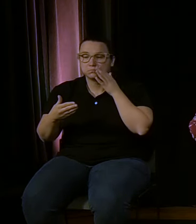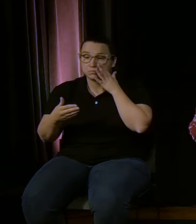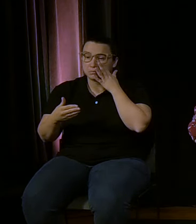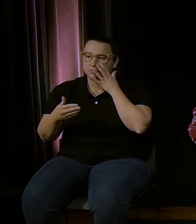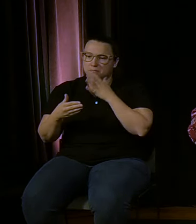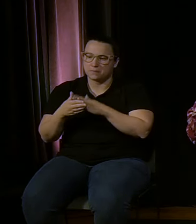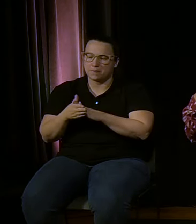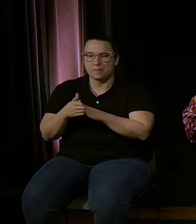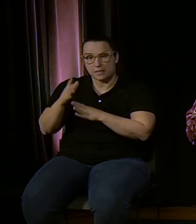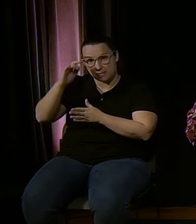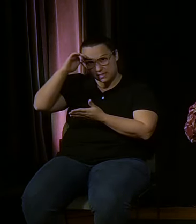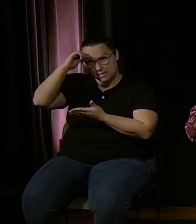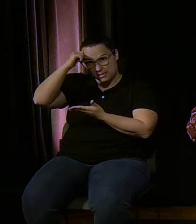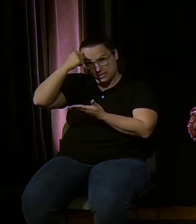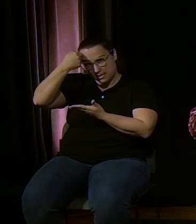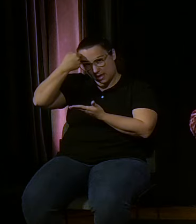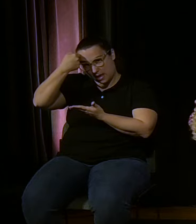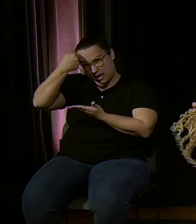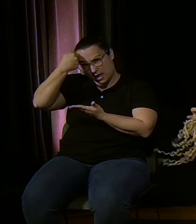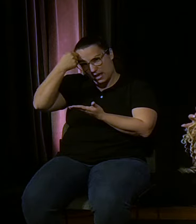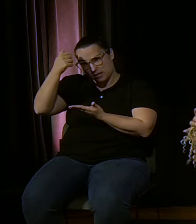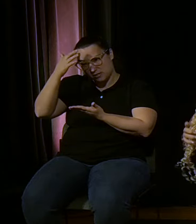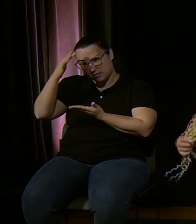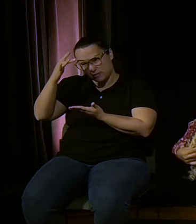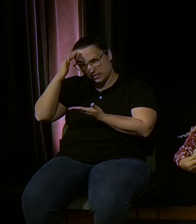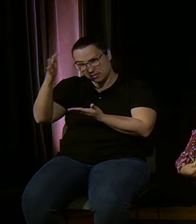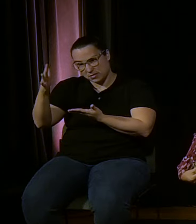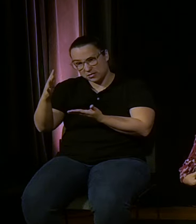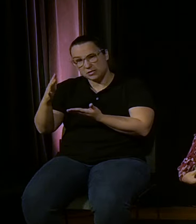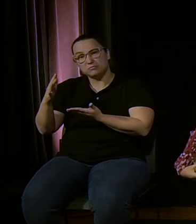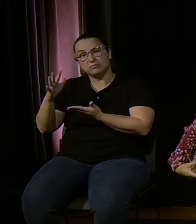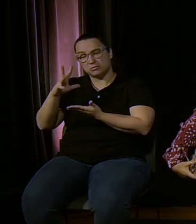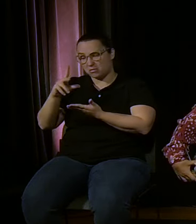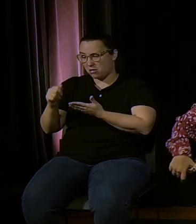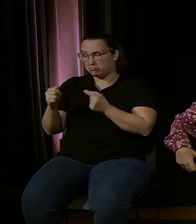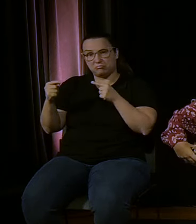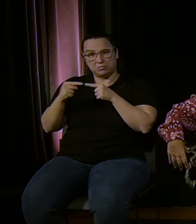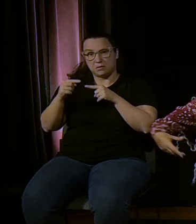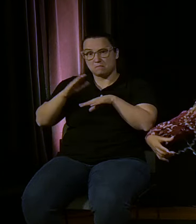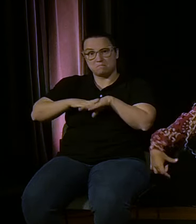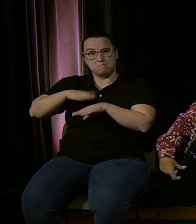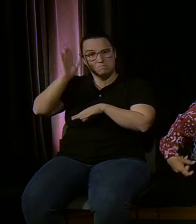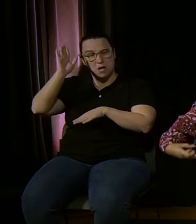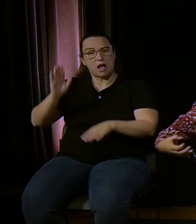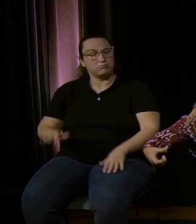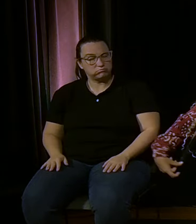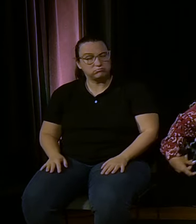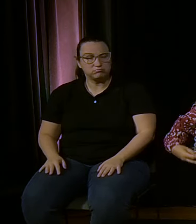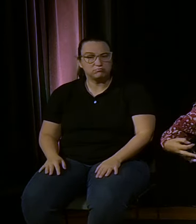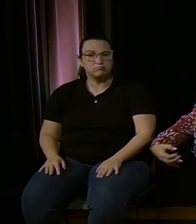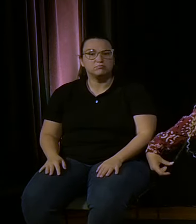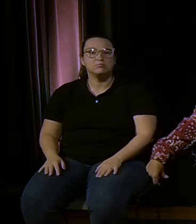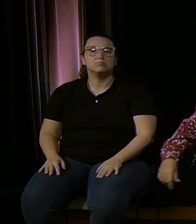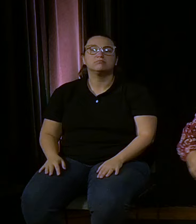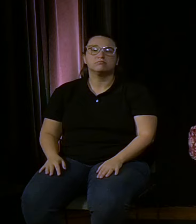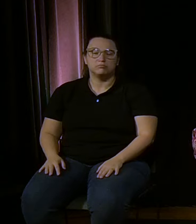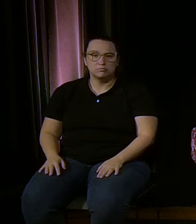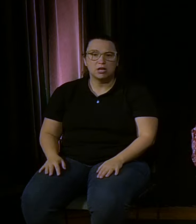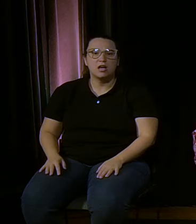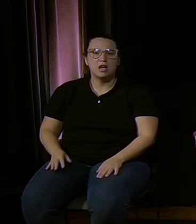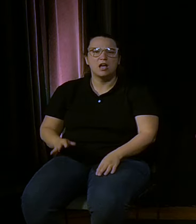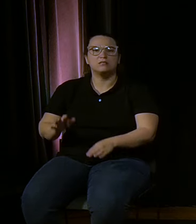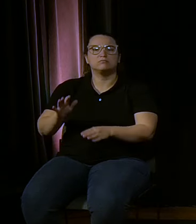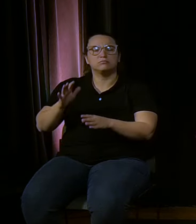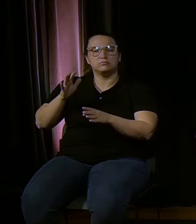mais negra e ameríndia do que a gente imagina, né? Africana e ameríndia do que a gente imagina. E de como esse discurso...